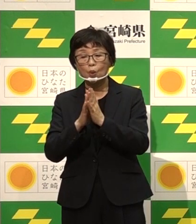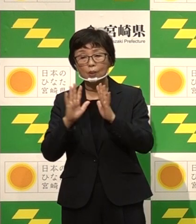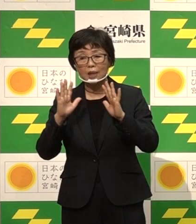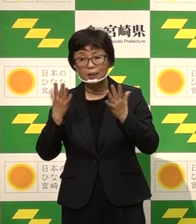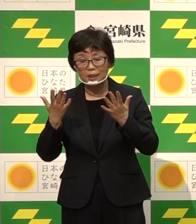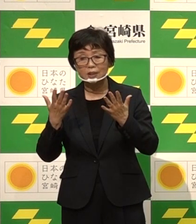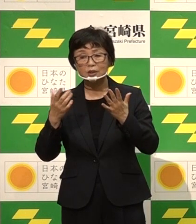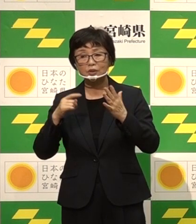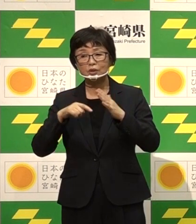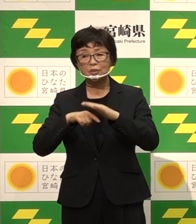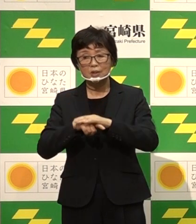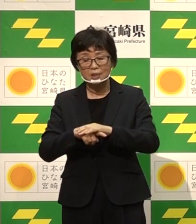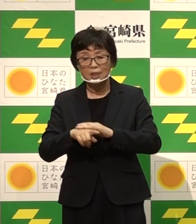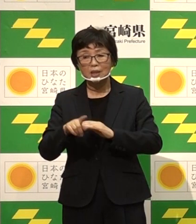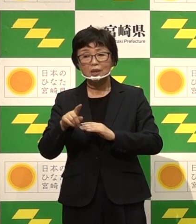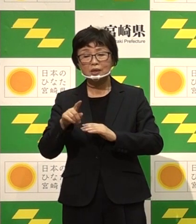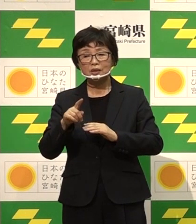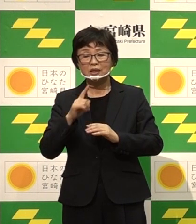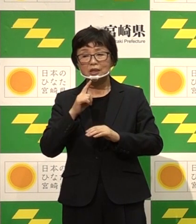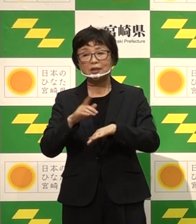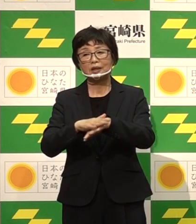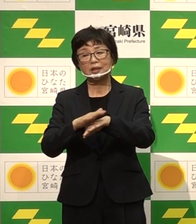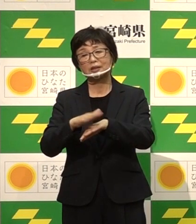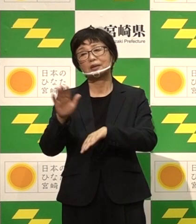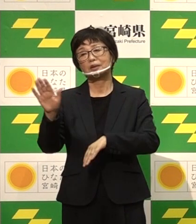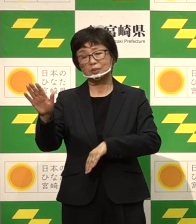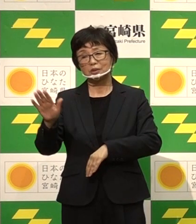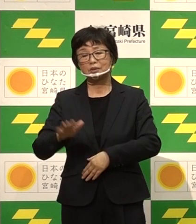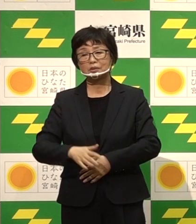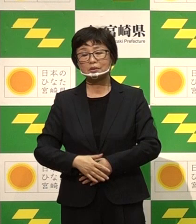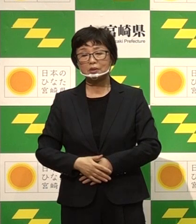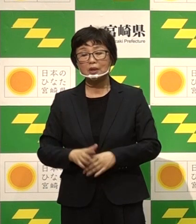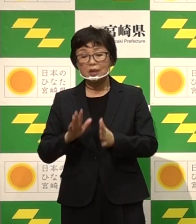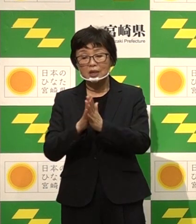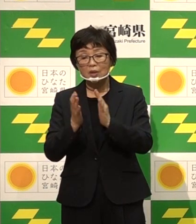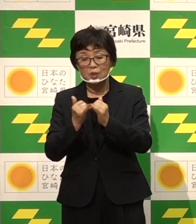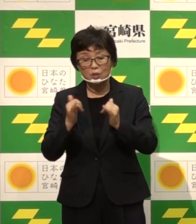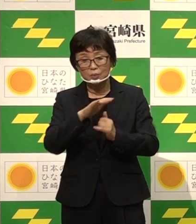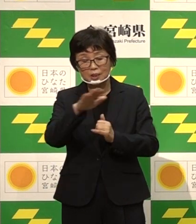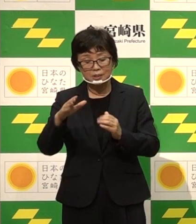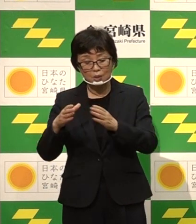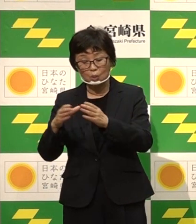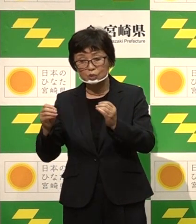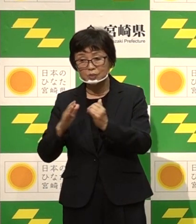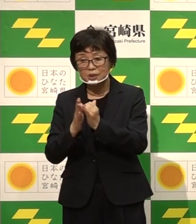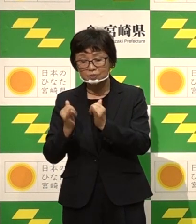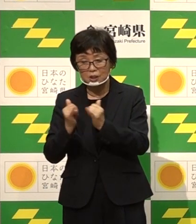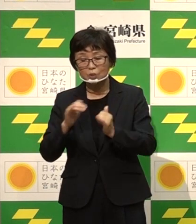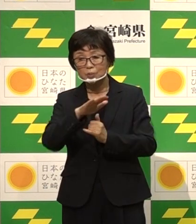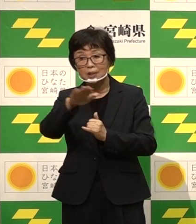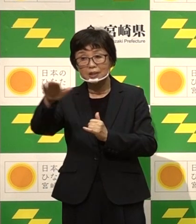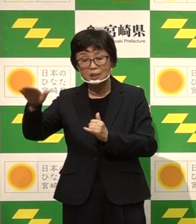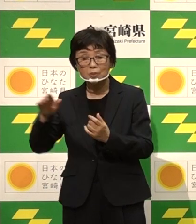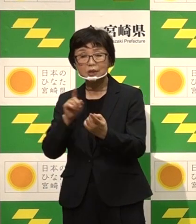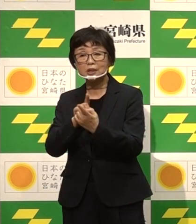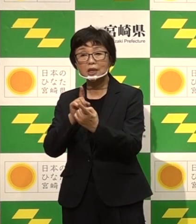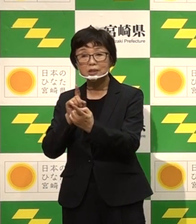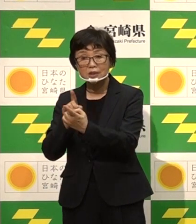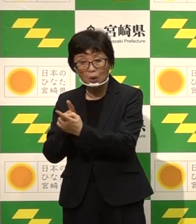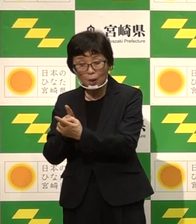現になされているものというふうに考えております。ただ県民の皆さん、それから国民の皆さんに対しては、い